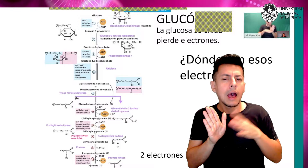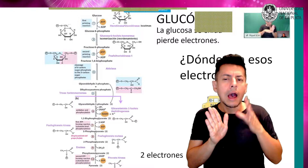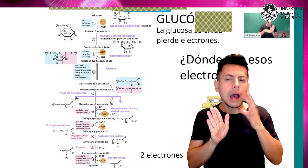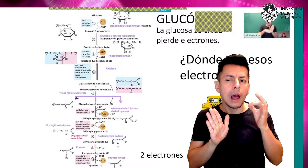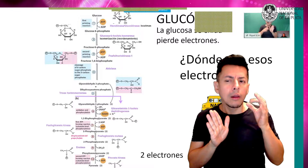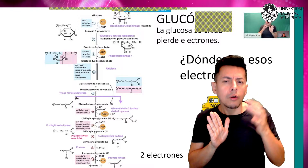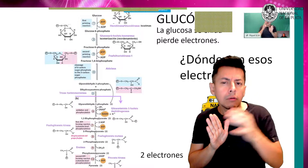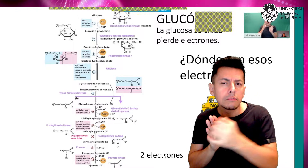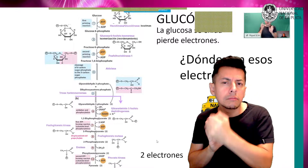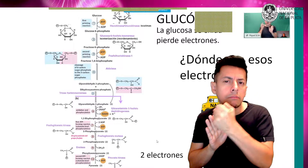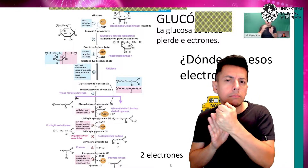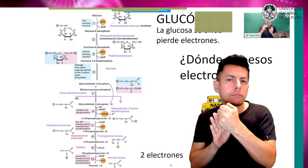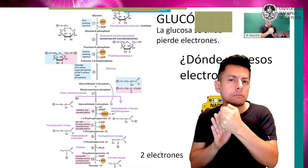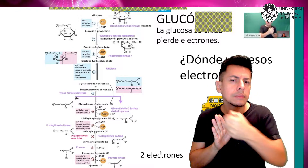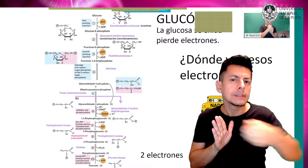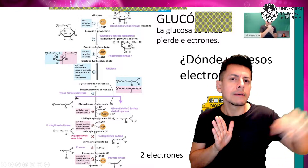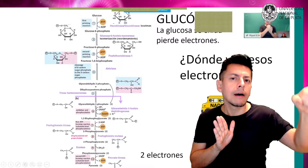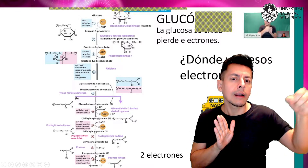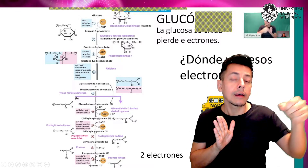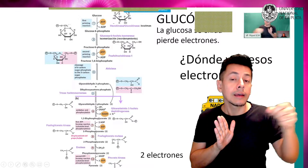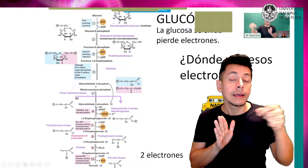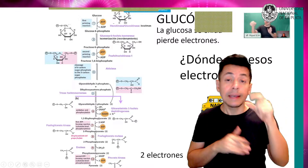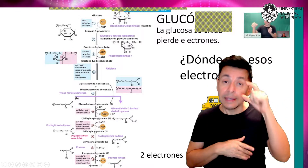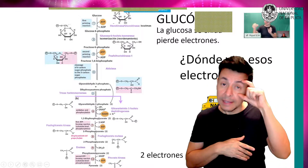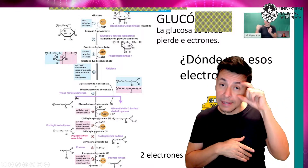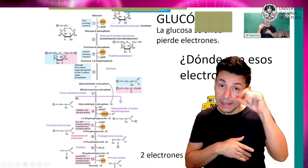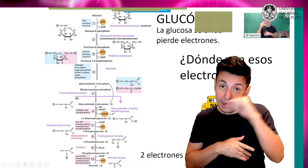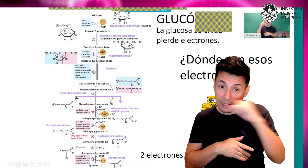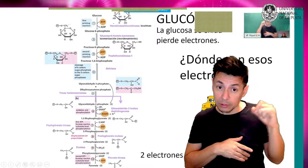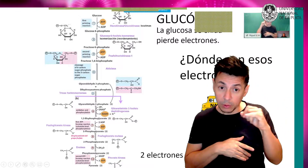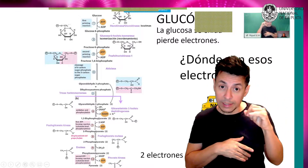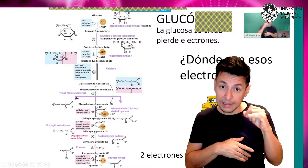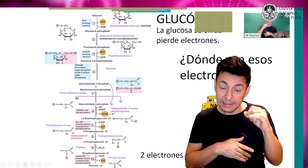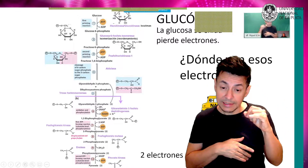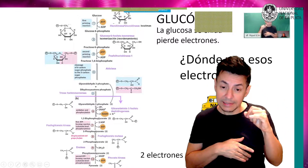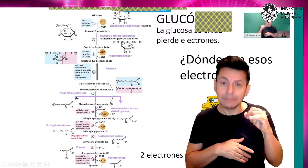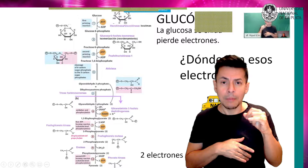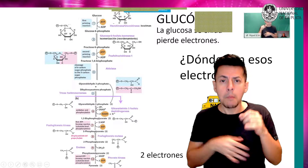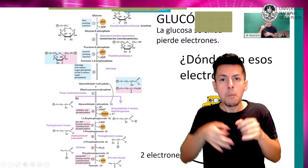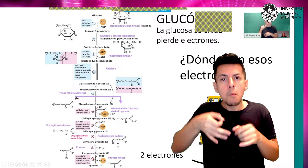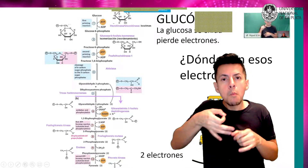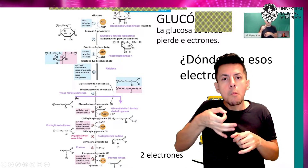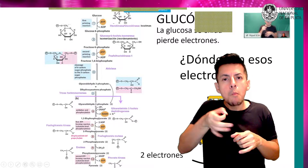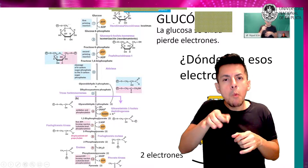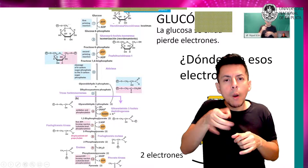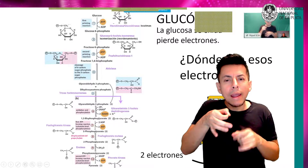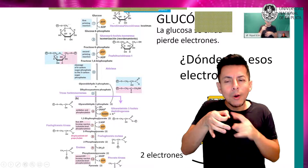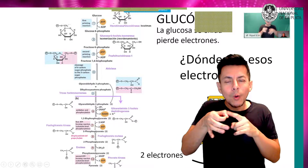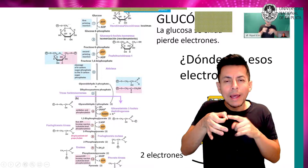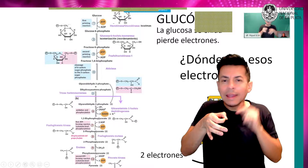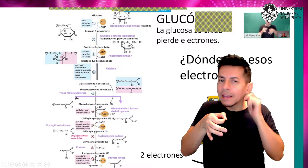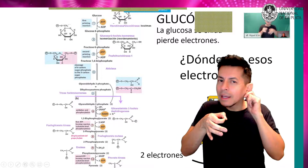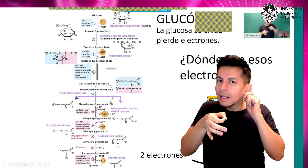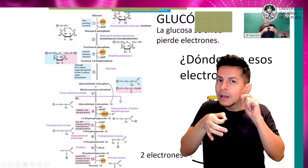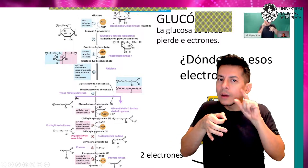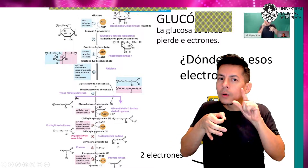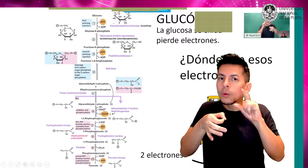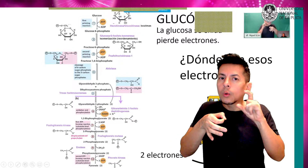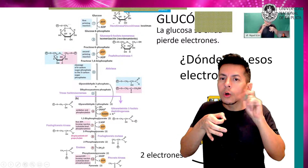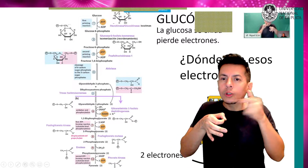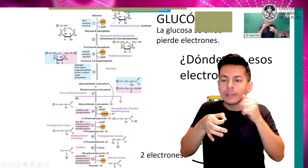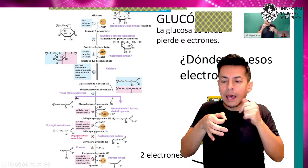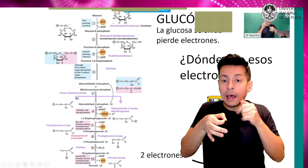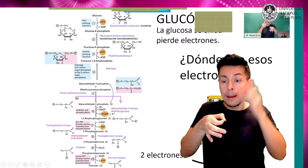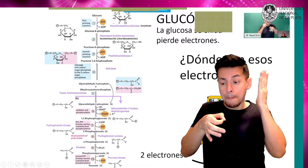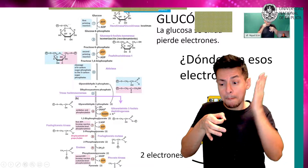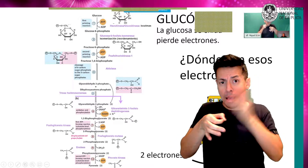En este caso, los electrones que se obtienen de romper la molécula de glucosa, de oxidar la molécula de glucosa,